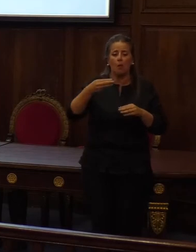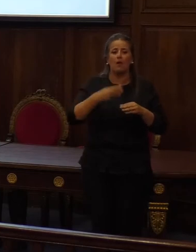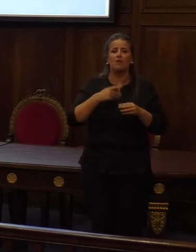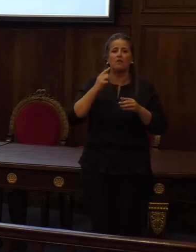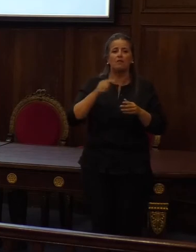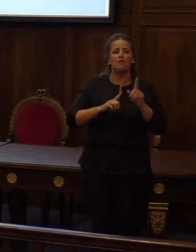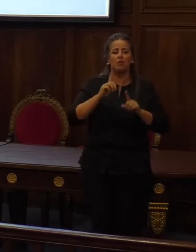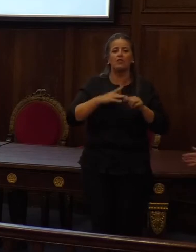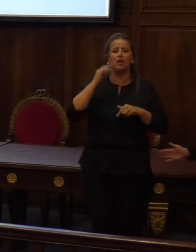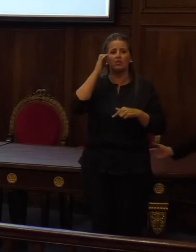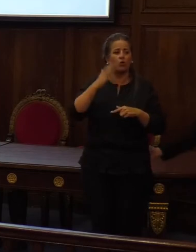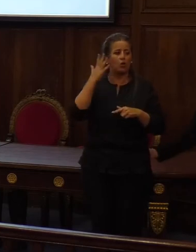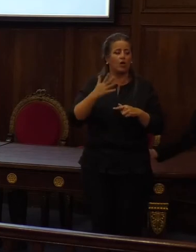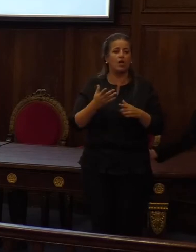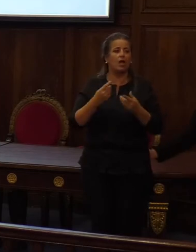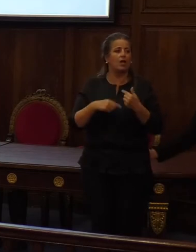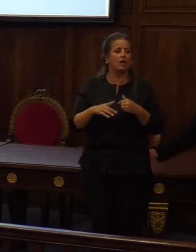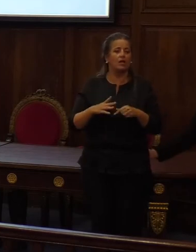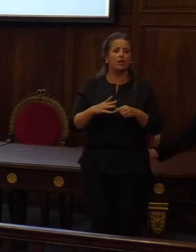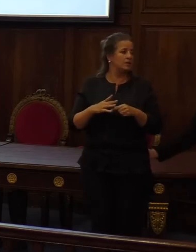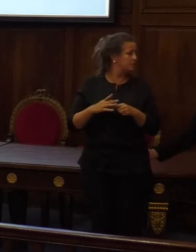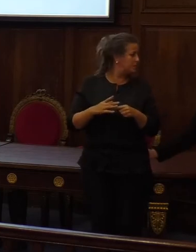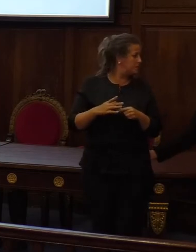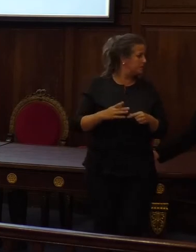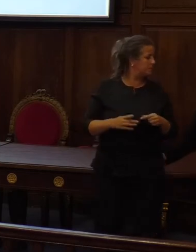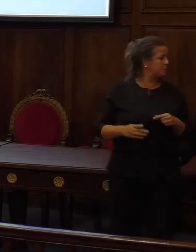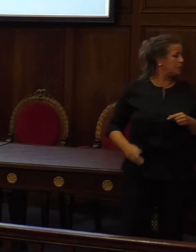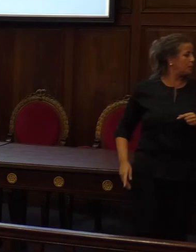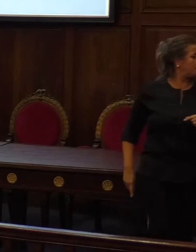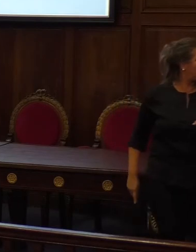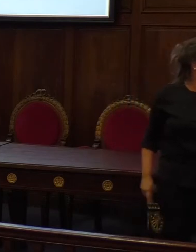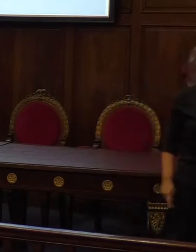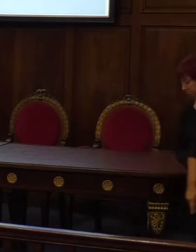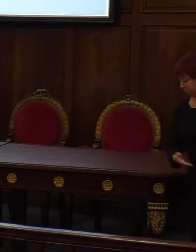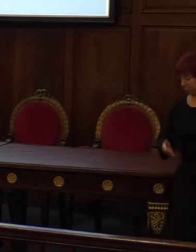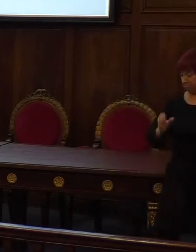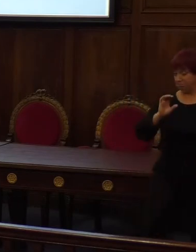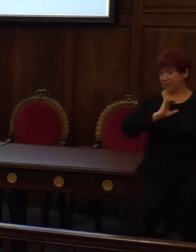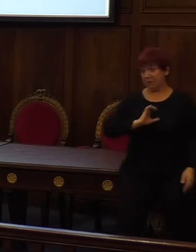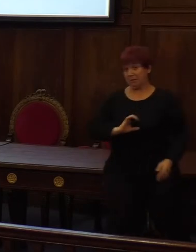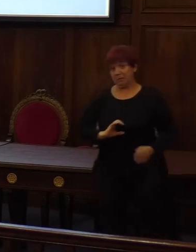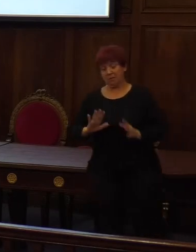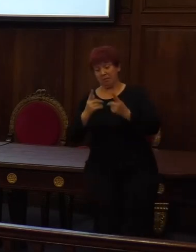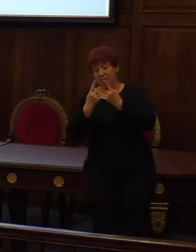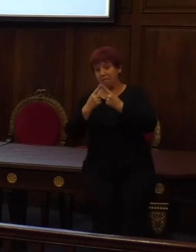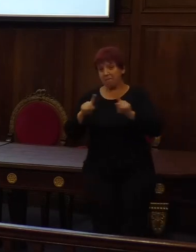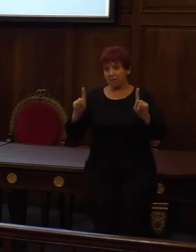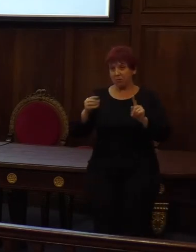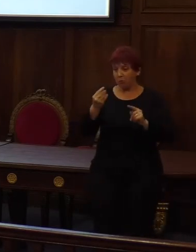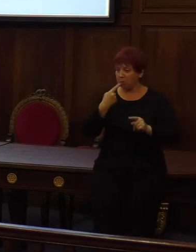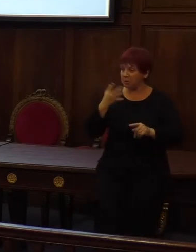datos históricos, para ubicarme también en lo que es esta jornada. Tiene una característica particular, y es que la historia termina